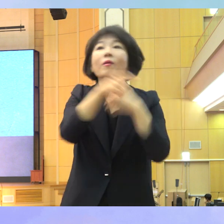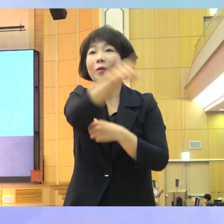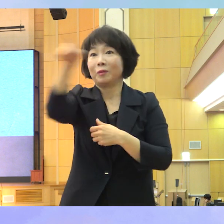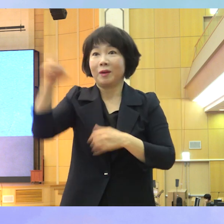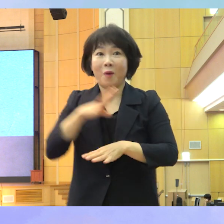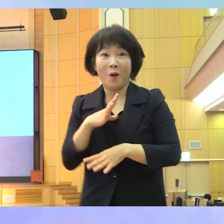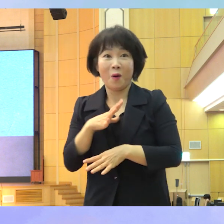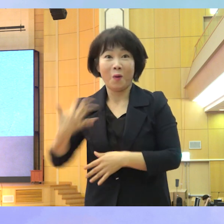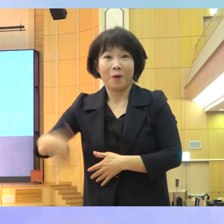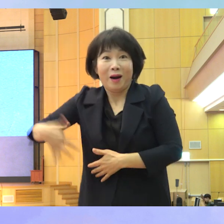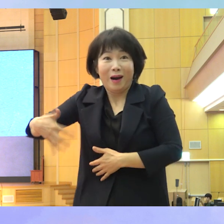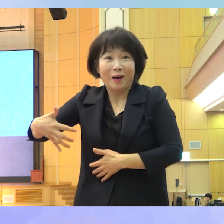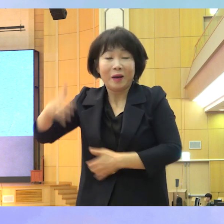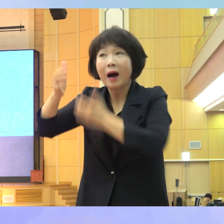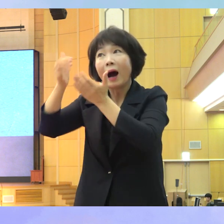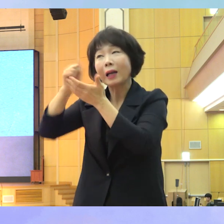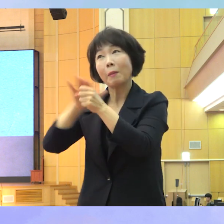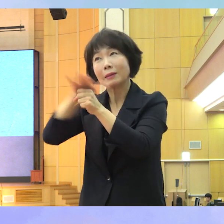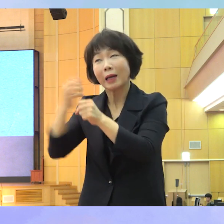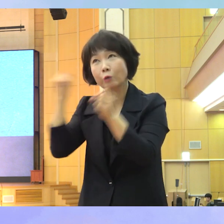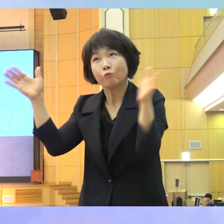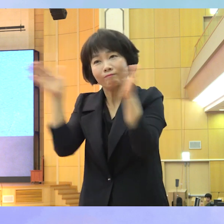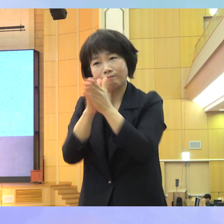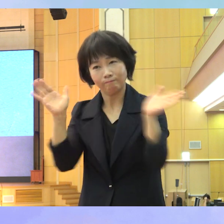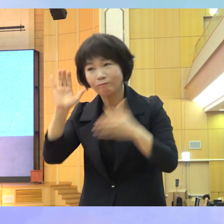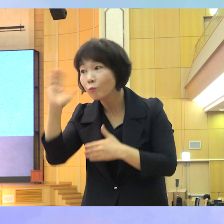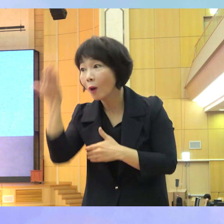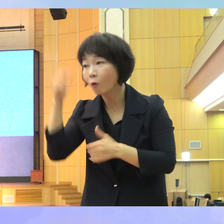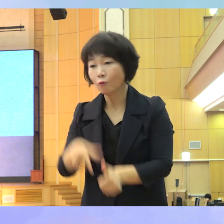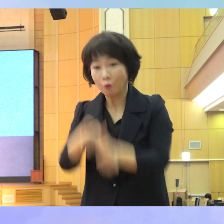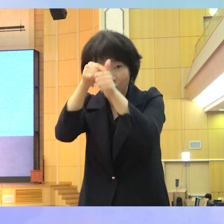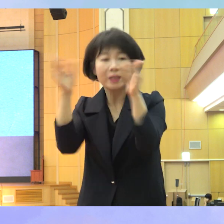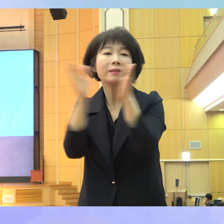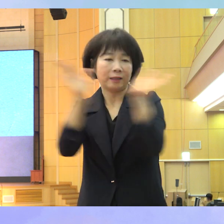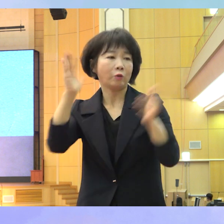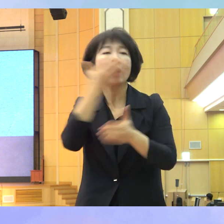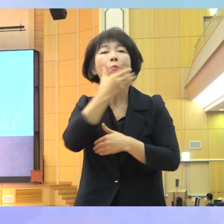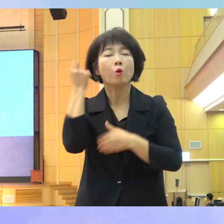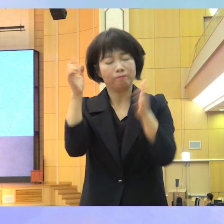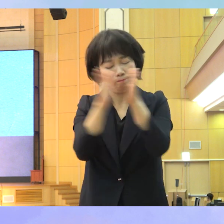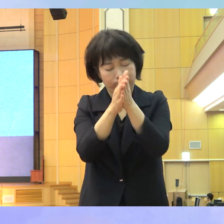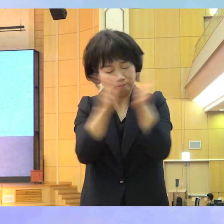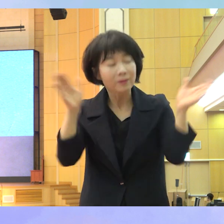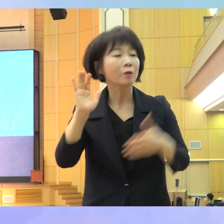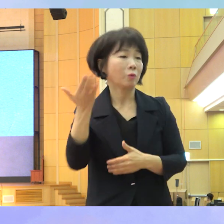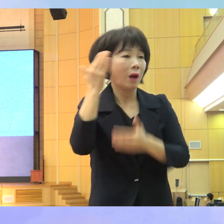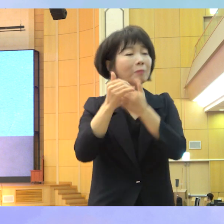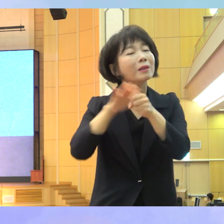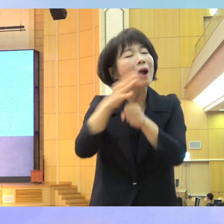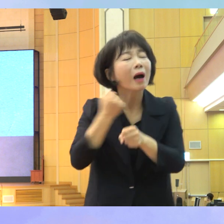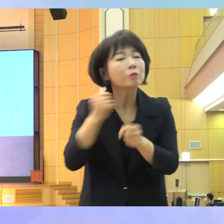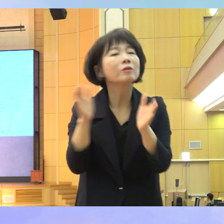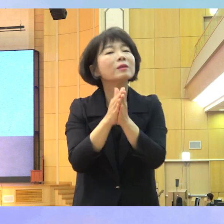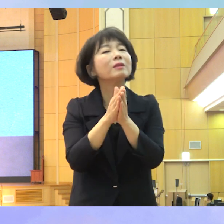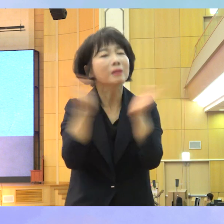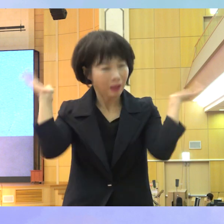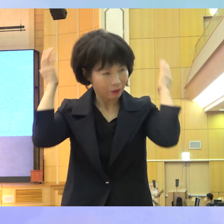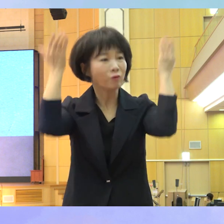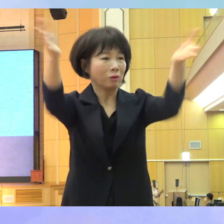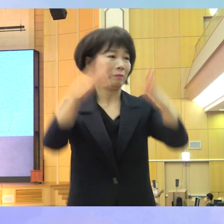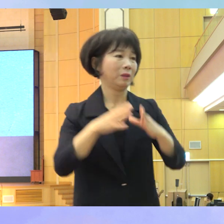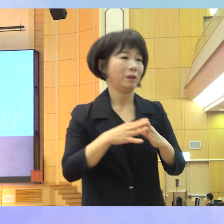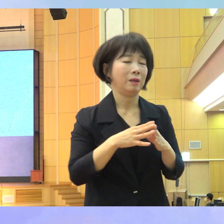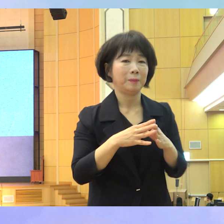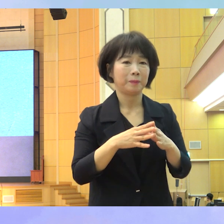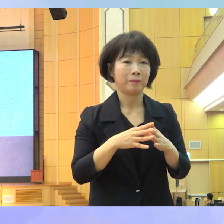하나님의 사랑으로 시작되었고, 구원의 시작이, 복음의 시작이 하나님의 사랑으로 시작됐죠. 긍휼하심으로.